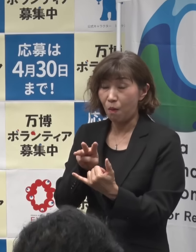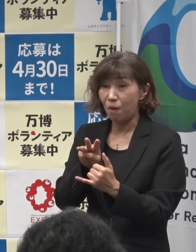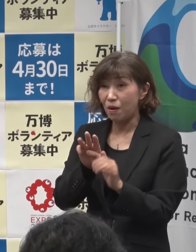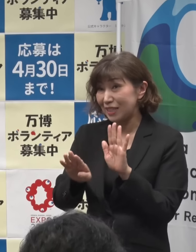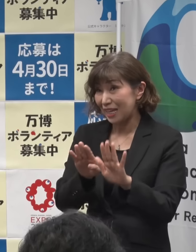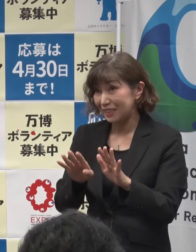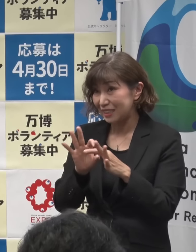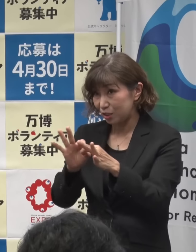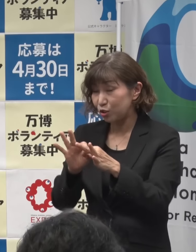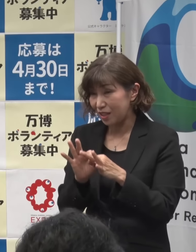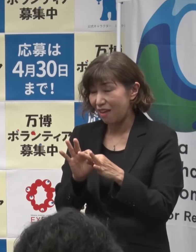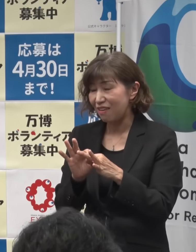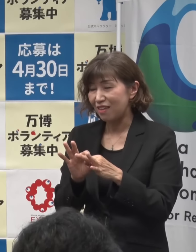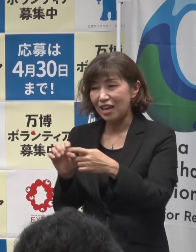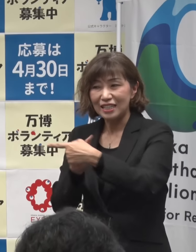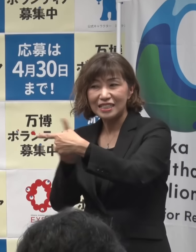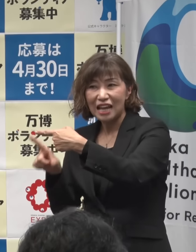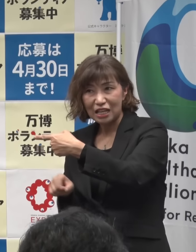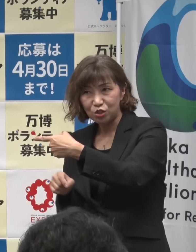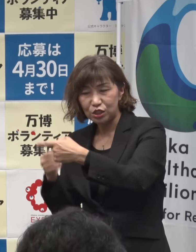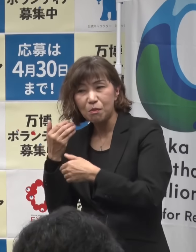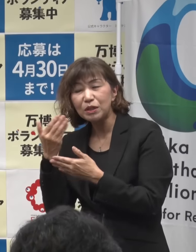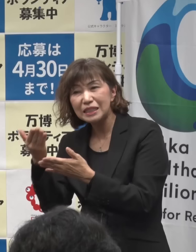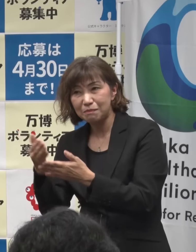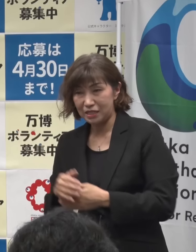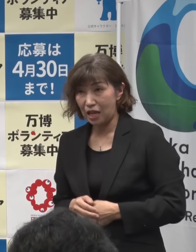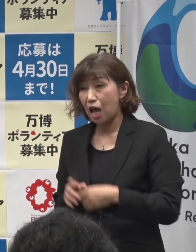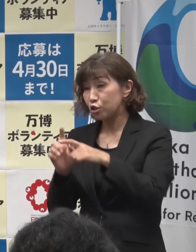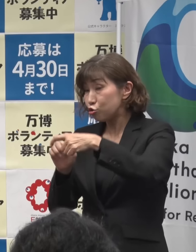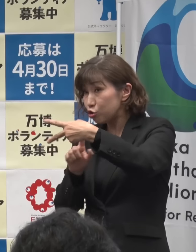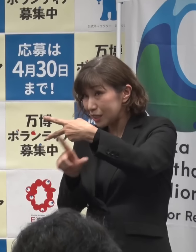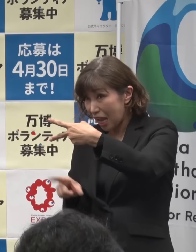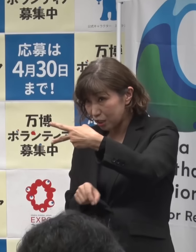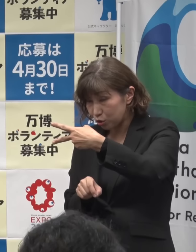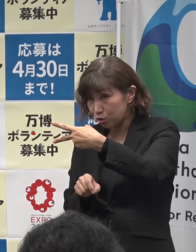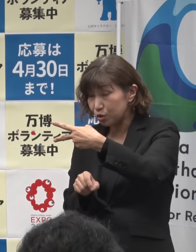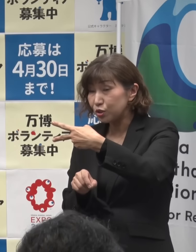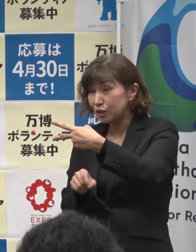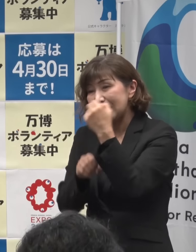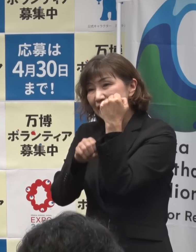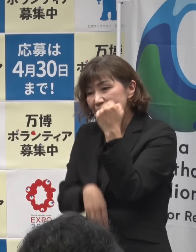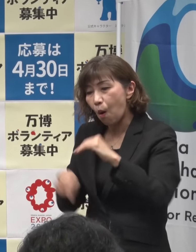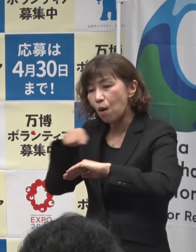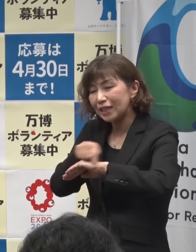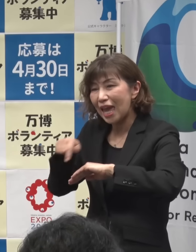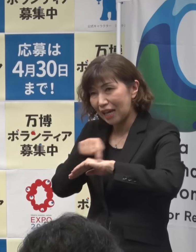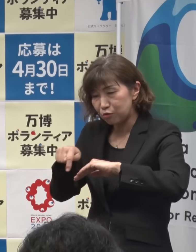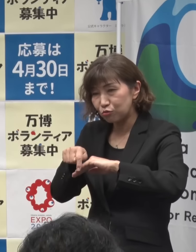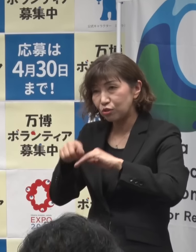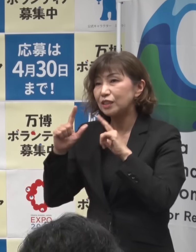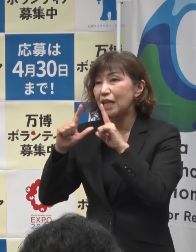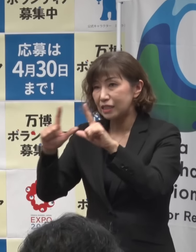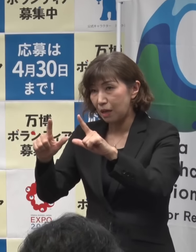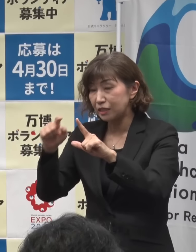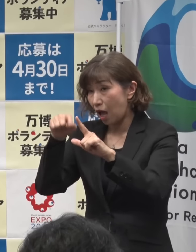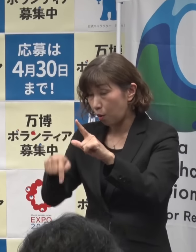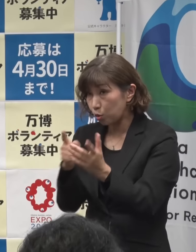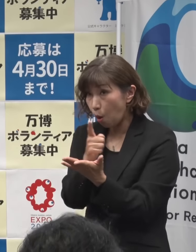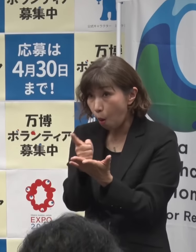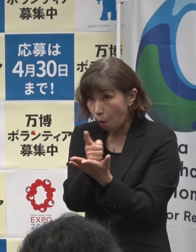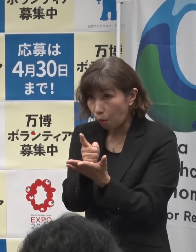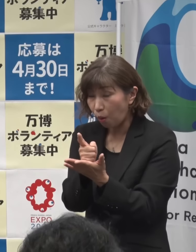1月にちょっとお聞きしましたけど、12月に協会が出された防災の基本計画 の、 方向性についてです。あ